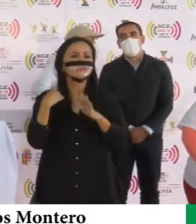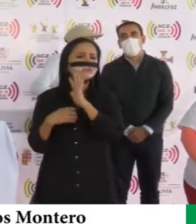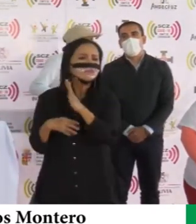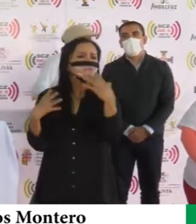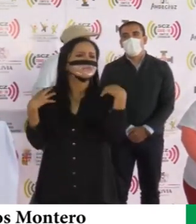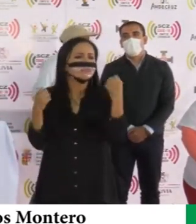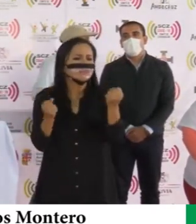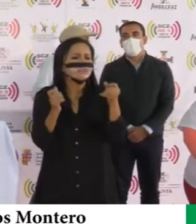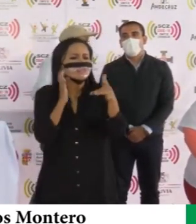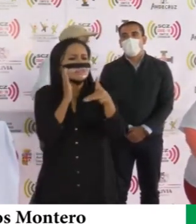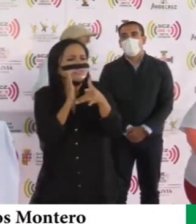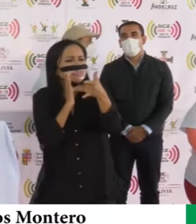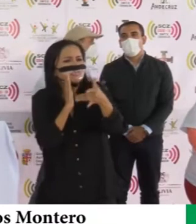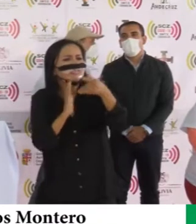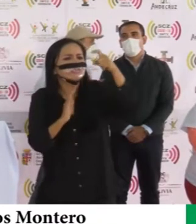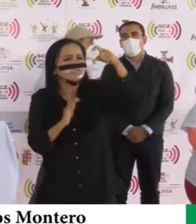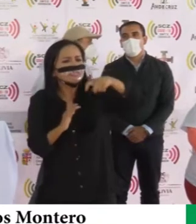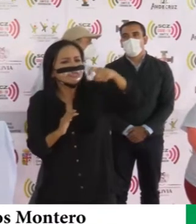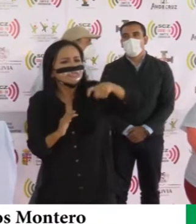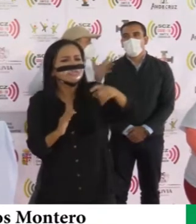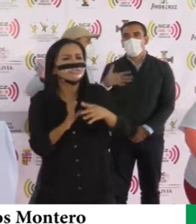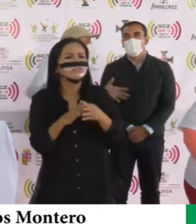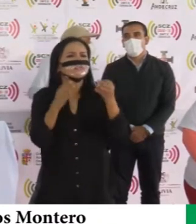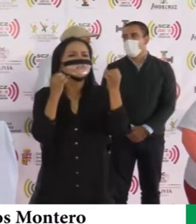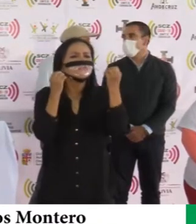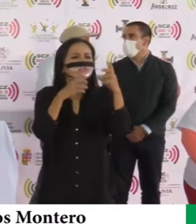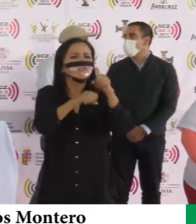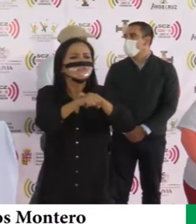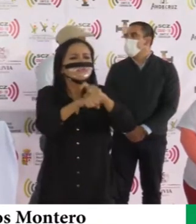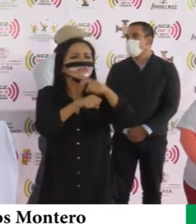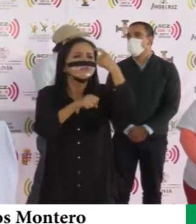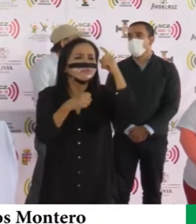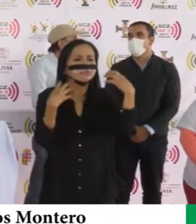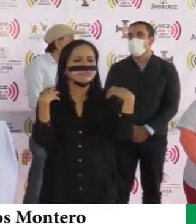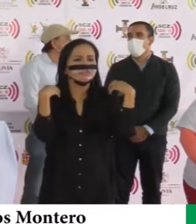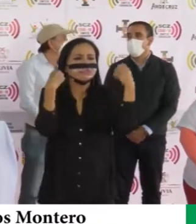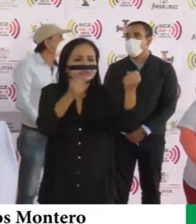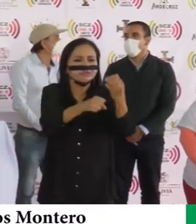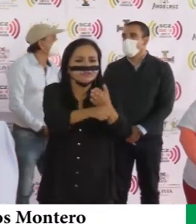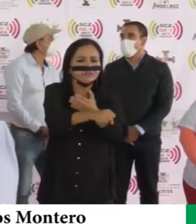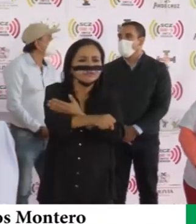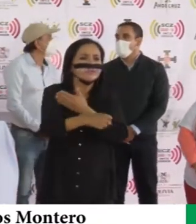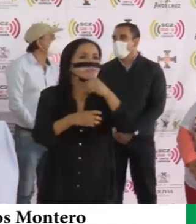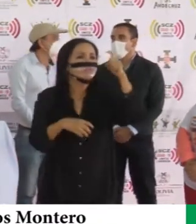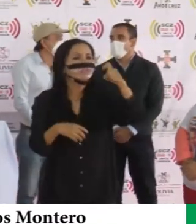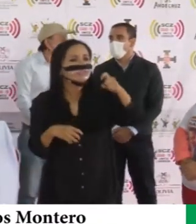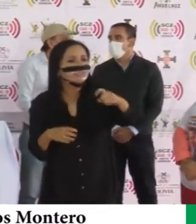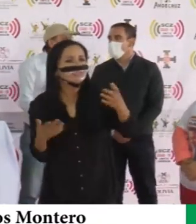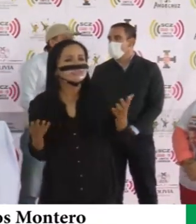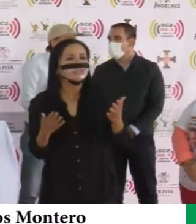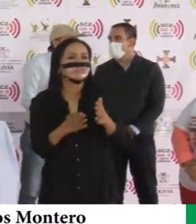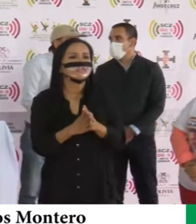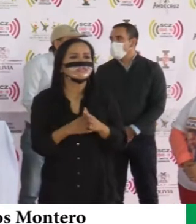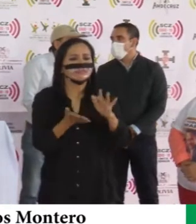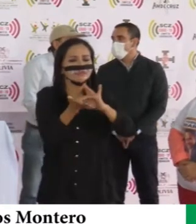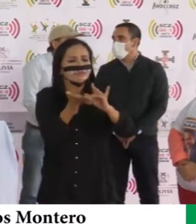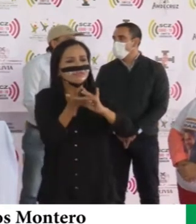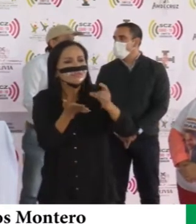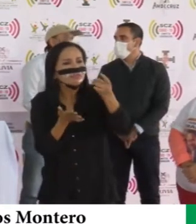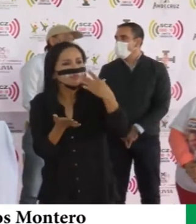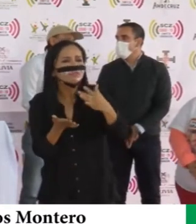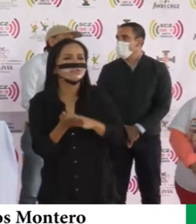delicada y necesita mucho tiempo para su recuperación. Necesita los